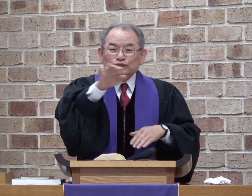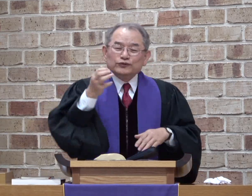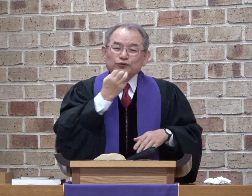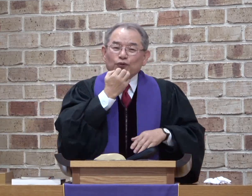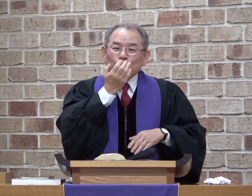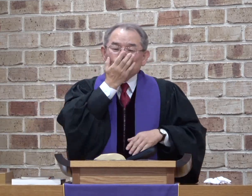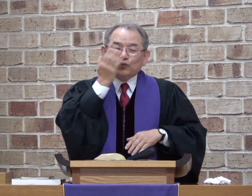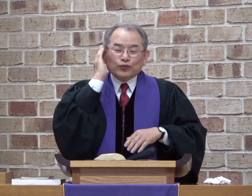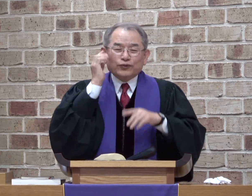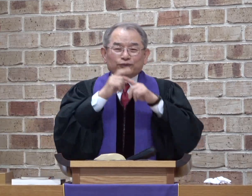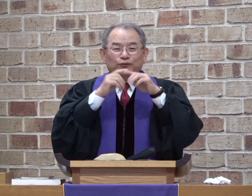서울농아교회는